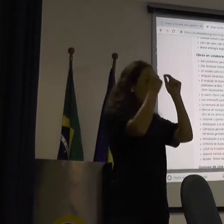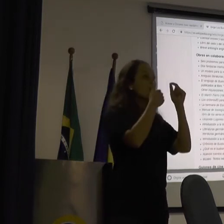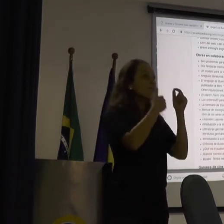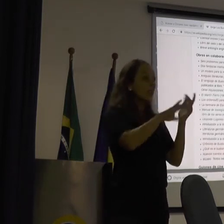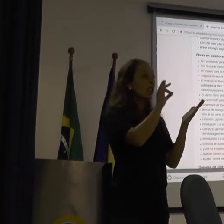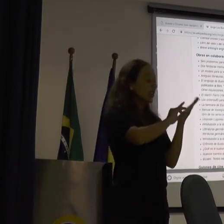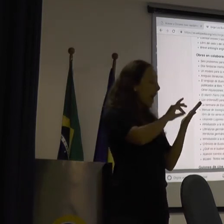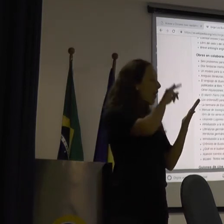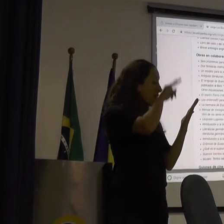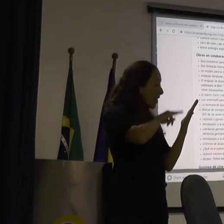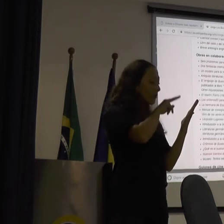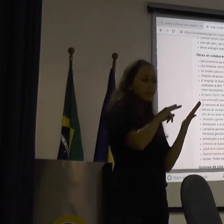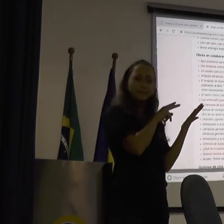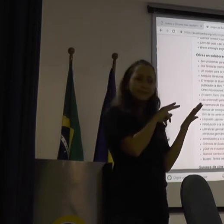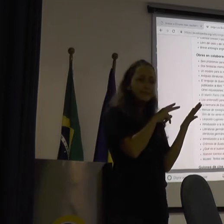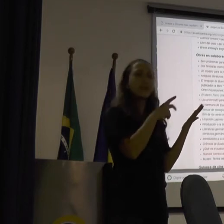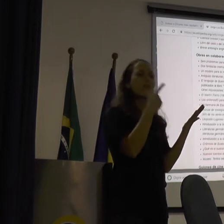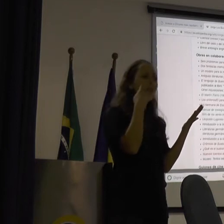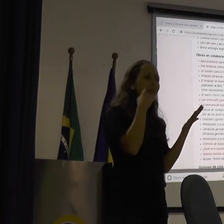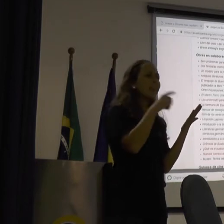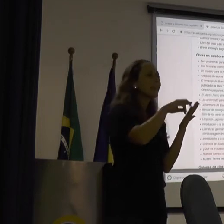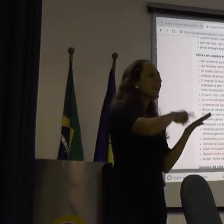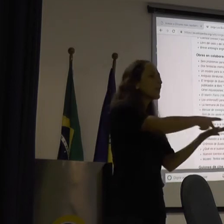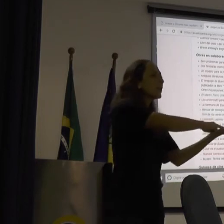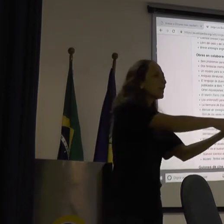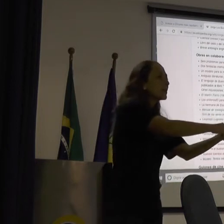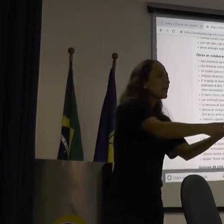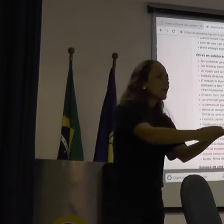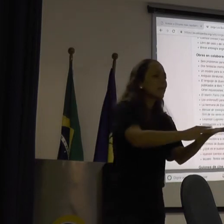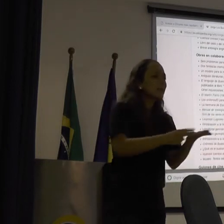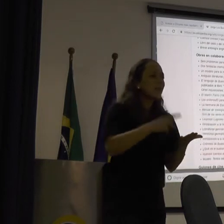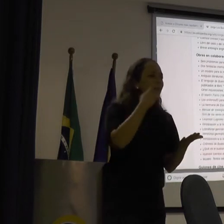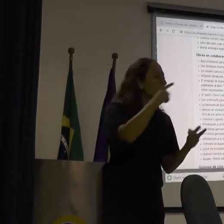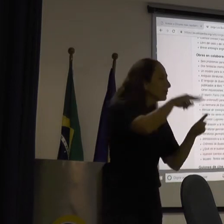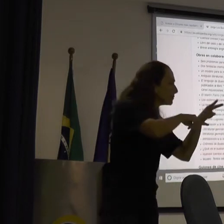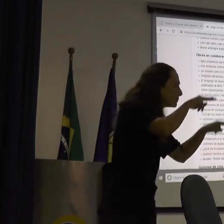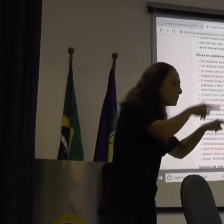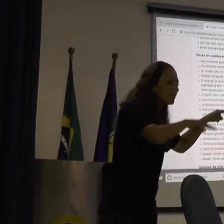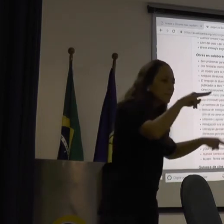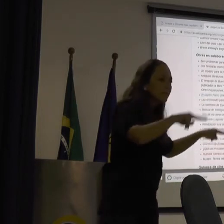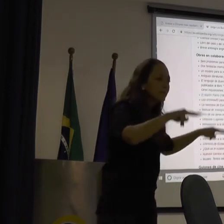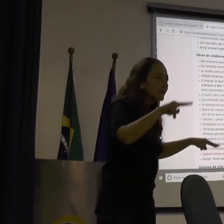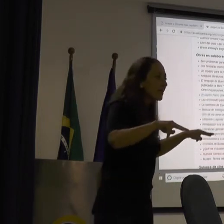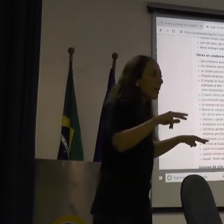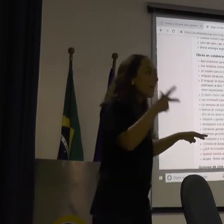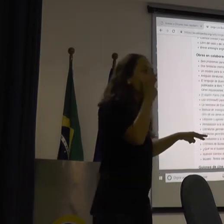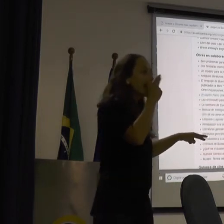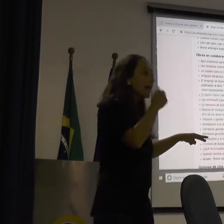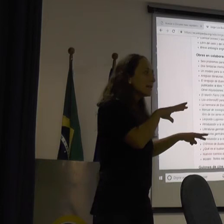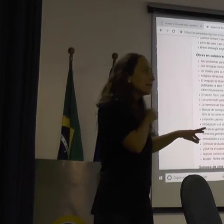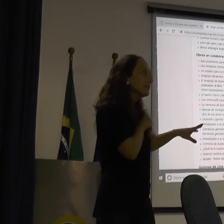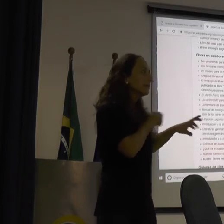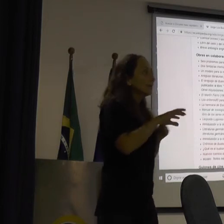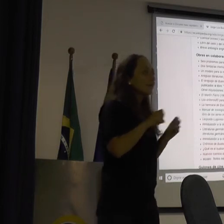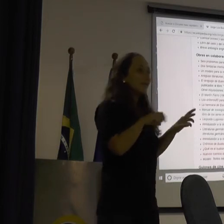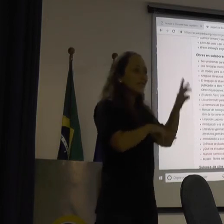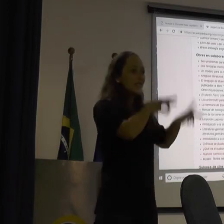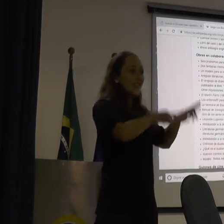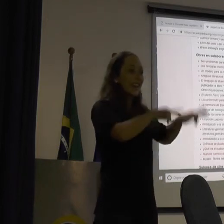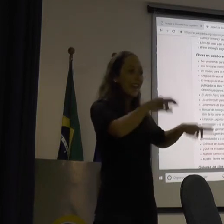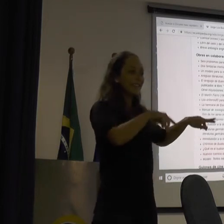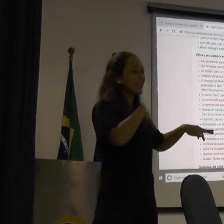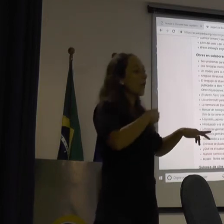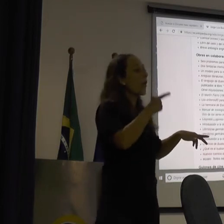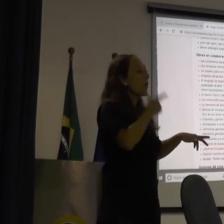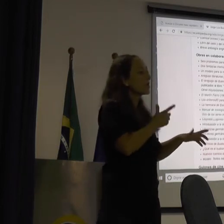cara errou aqui, tá, né? E eu vou estar mais livre para explorar as virtualidades do texto. Estou